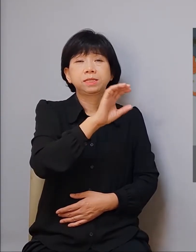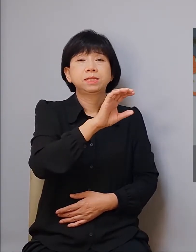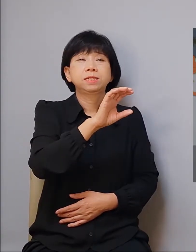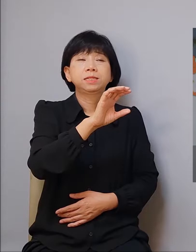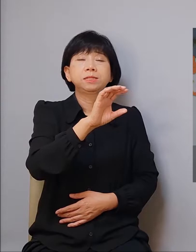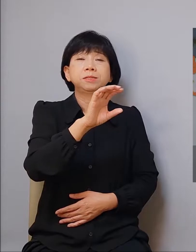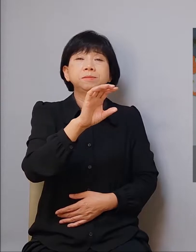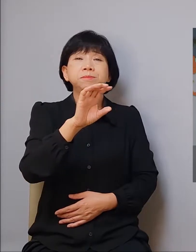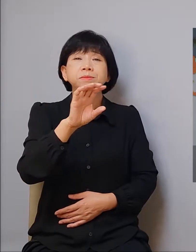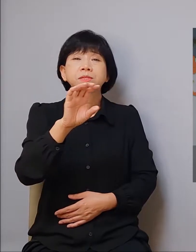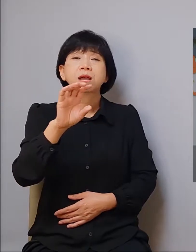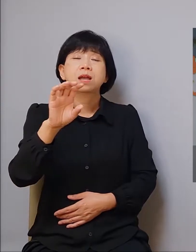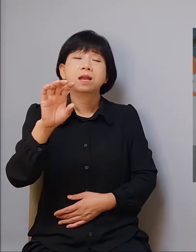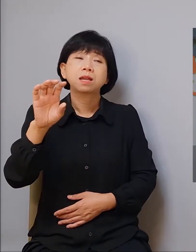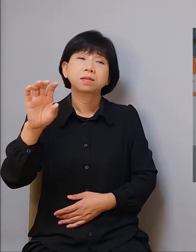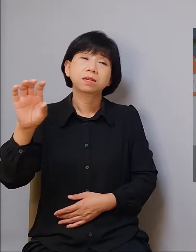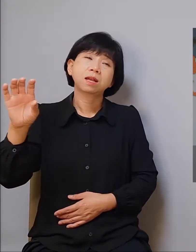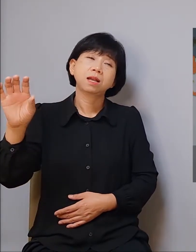부끄러운